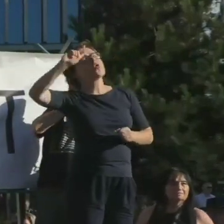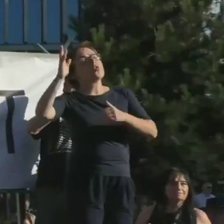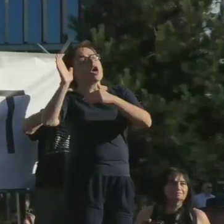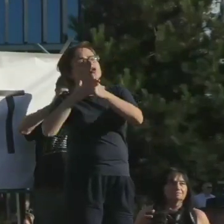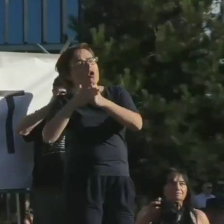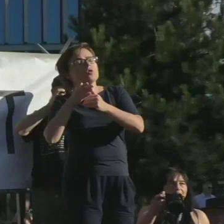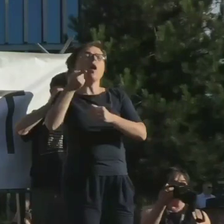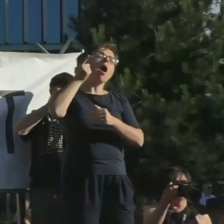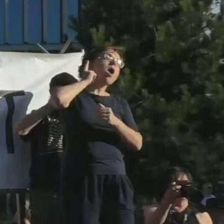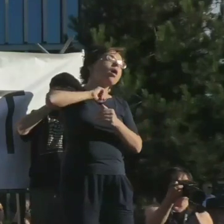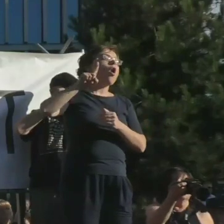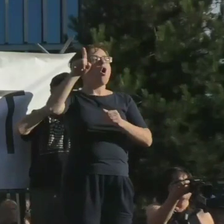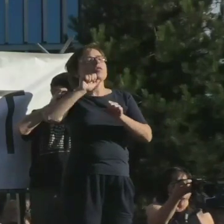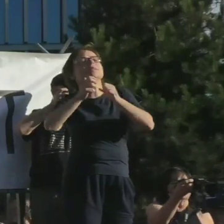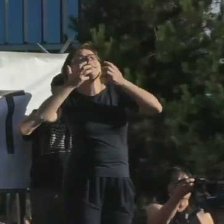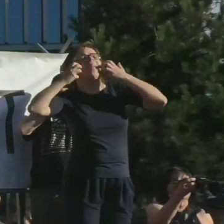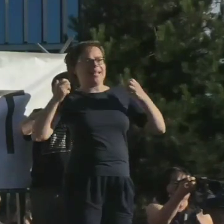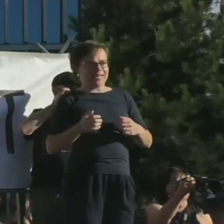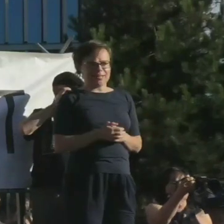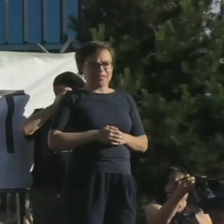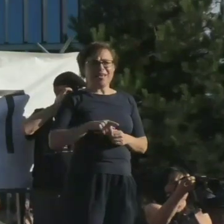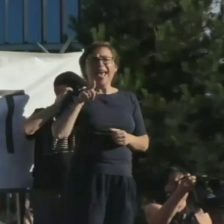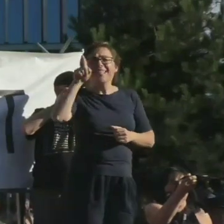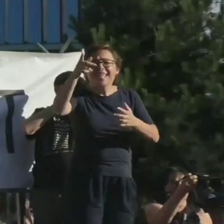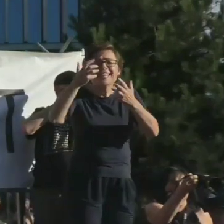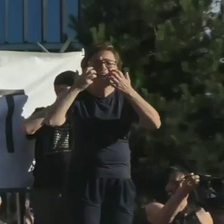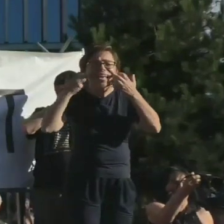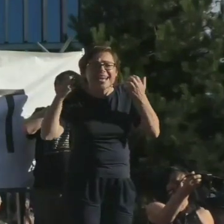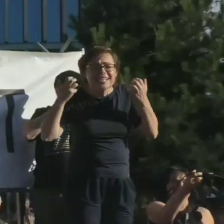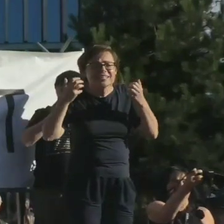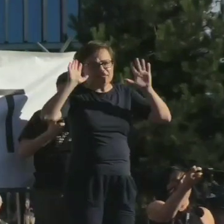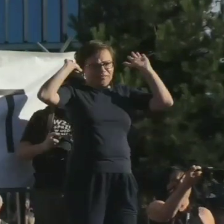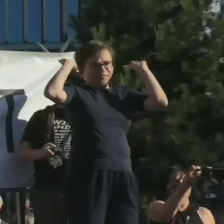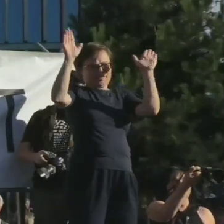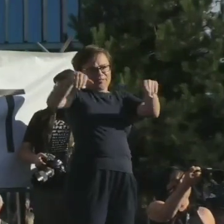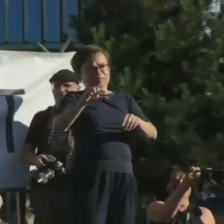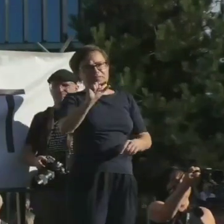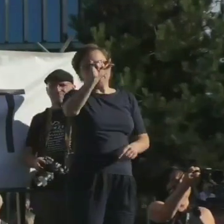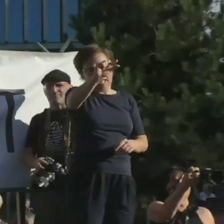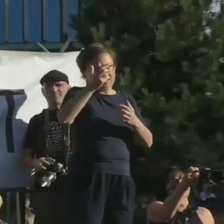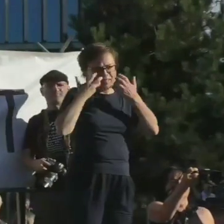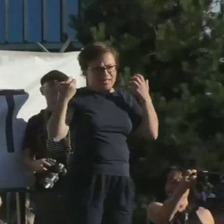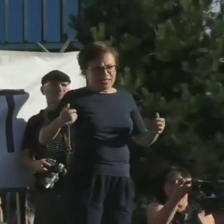kolejną udaje, że jest tygryskiem. Z ciebie taki tygrysek jak z koziej dupy trąba.